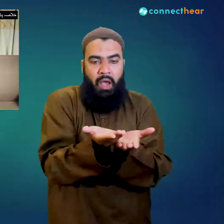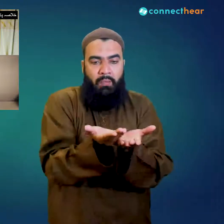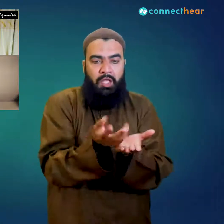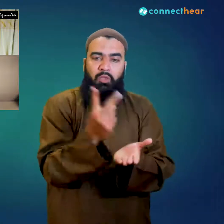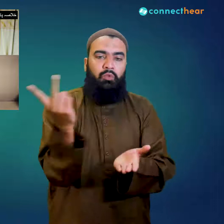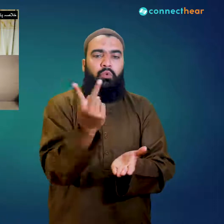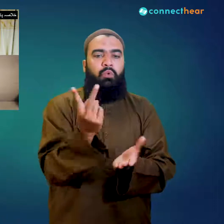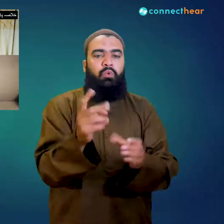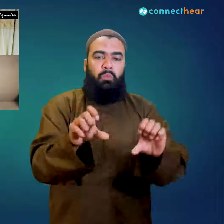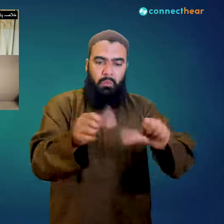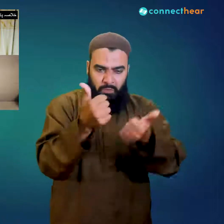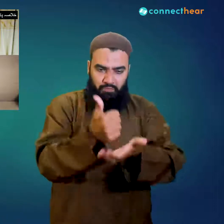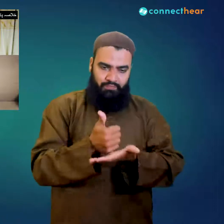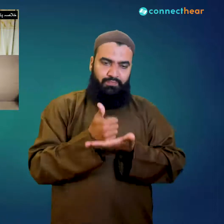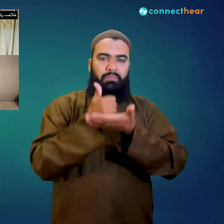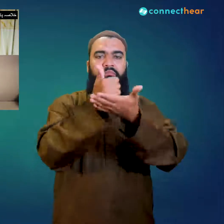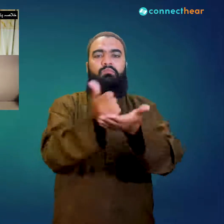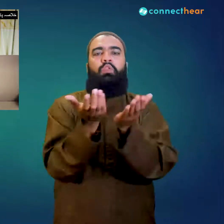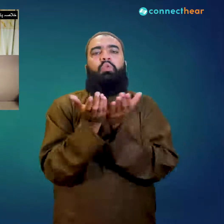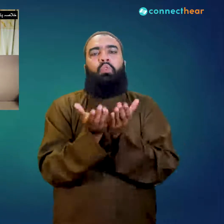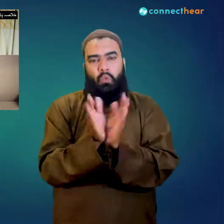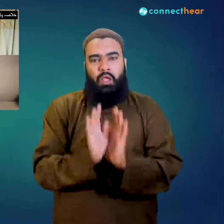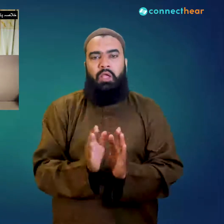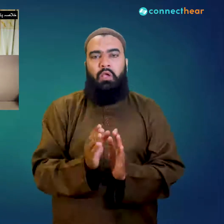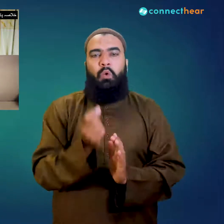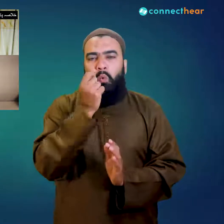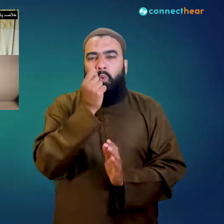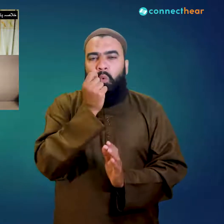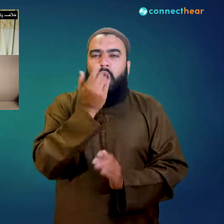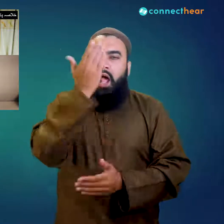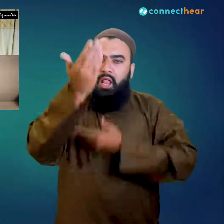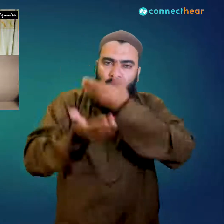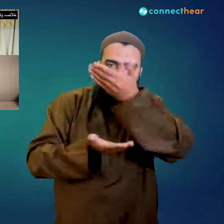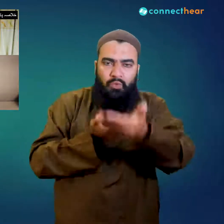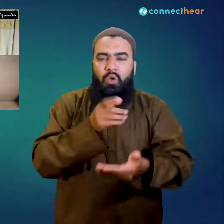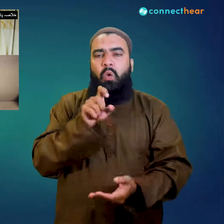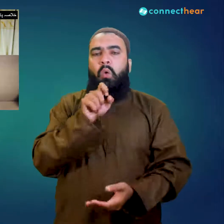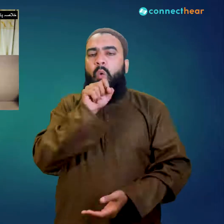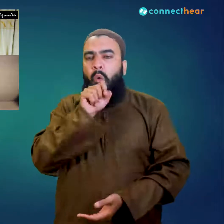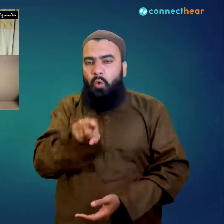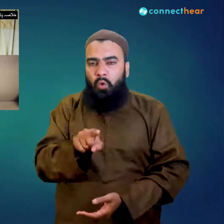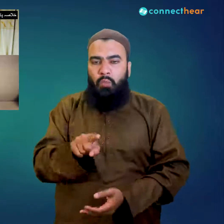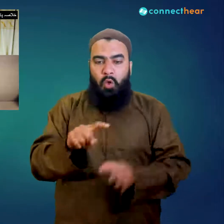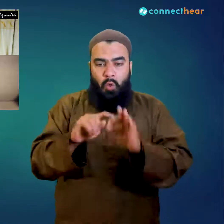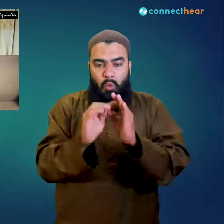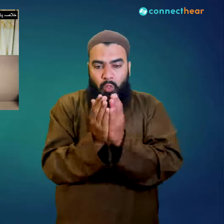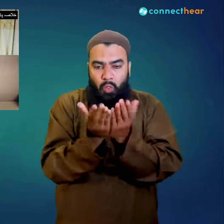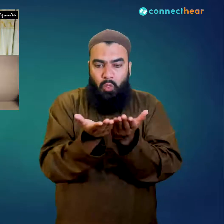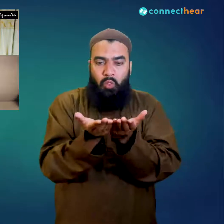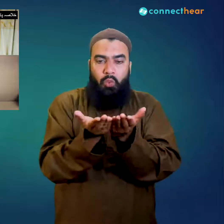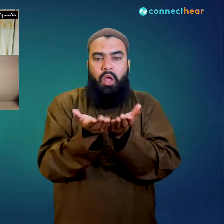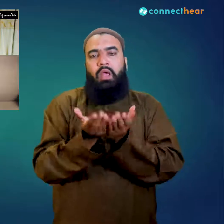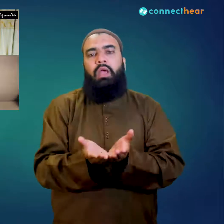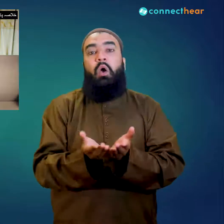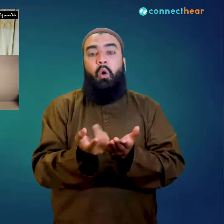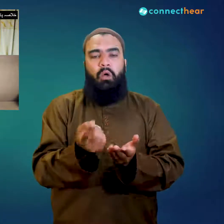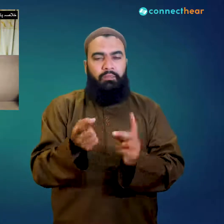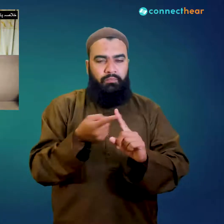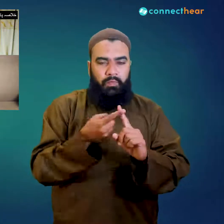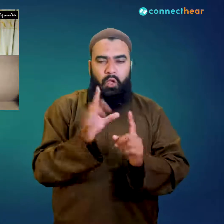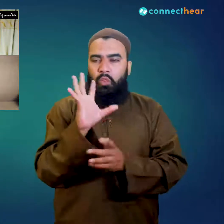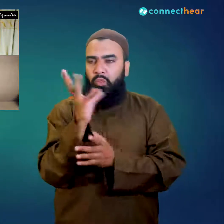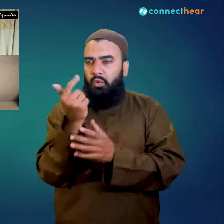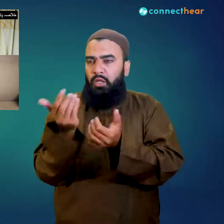بچائیے۔ آپ صلی اللہ علیہ وسلم جب اپنی دعا کی ابتدا فرماتے تو اسی دعا سے فرمایا کرتے تھے، اور جب اختتام